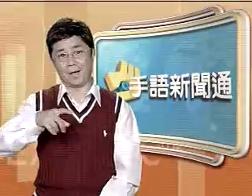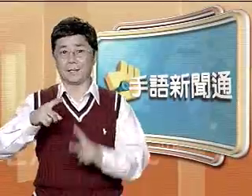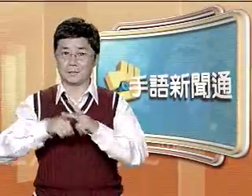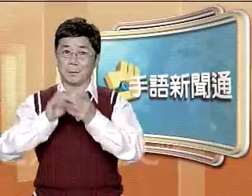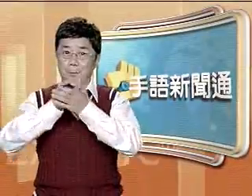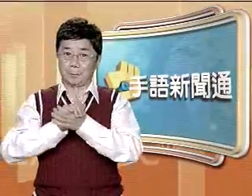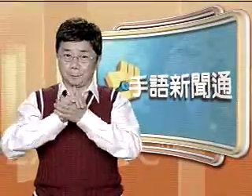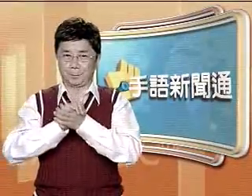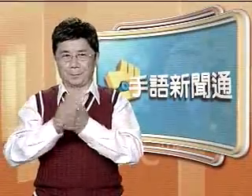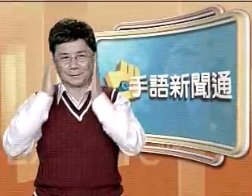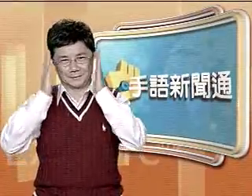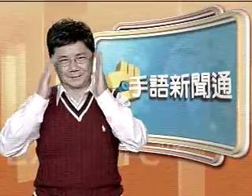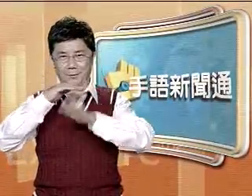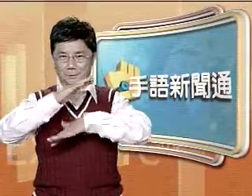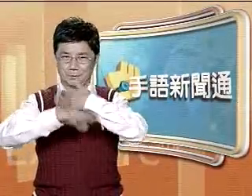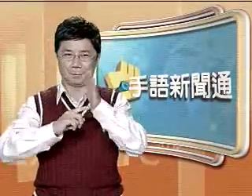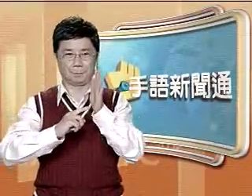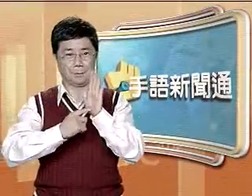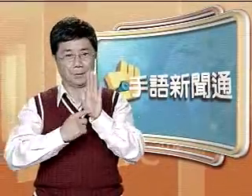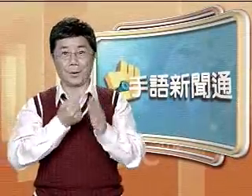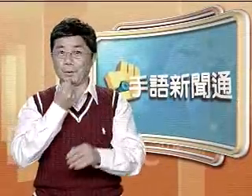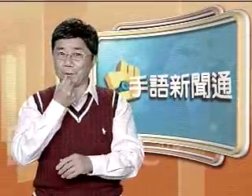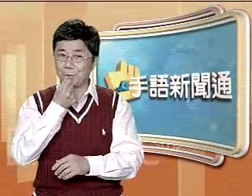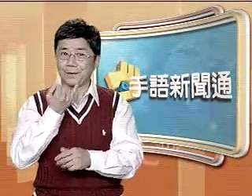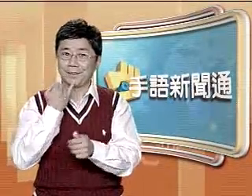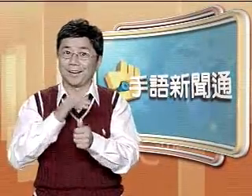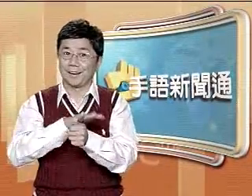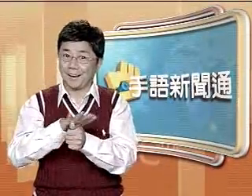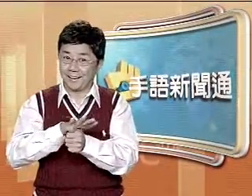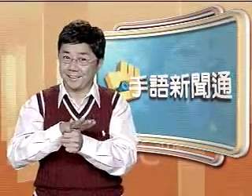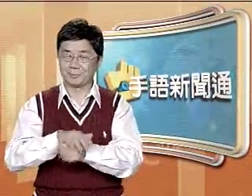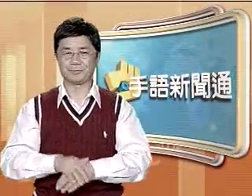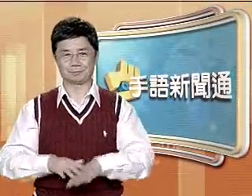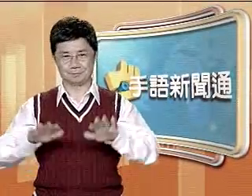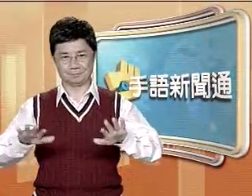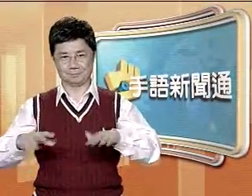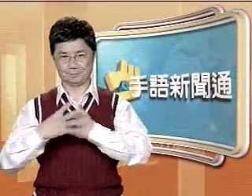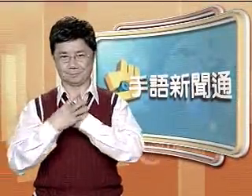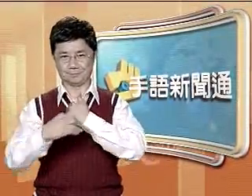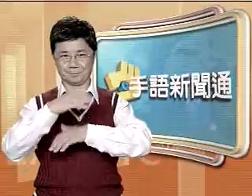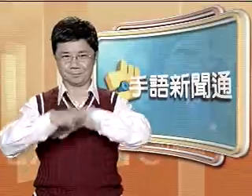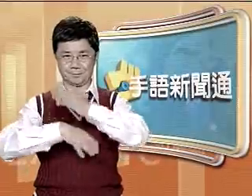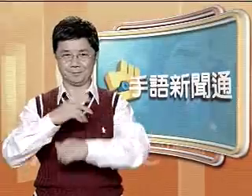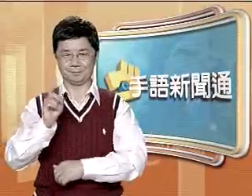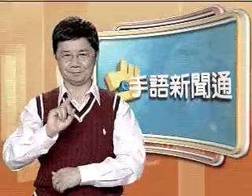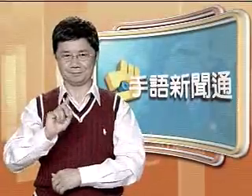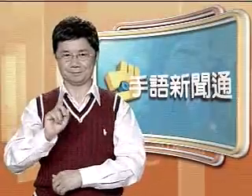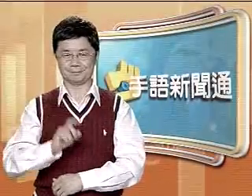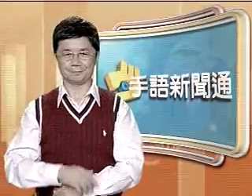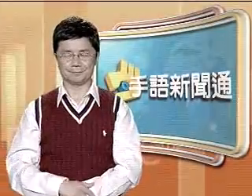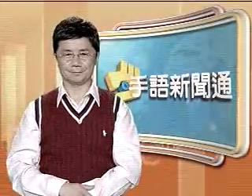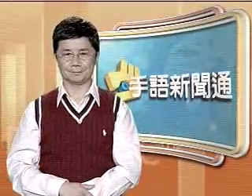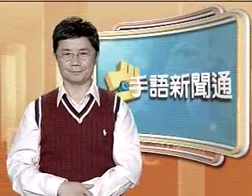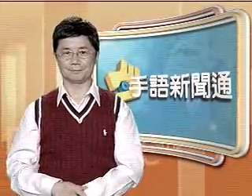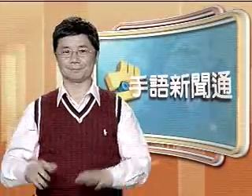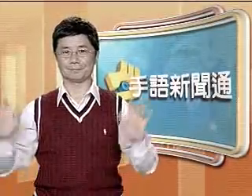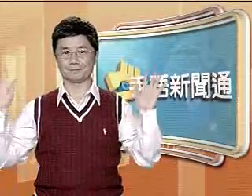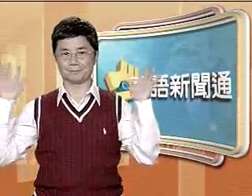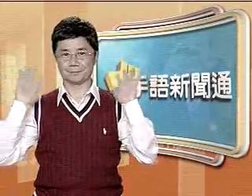刚刚看到了这群小朋友手语比的是有模有样，是不是很可爱呢？今天我们来学学儿童的手语，双